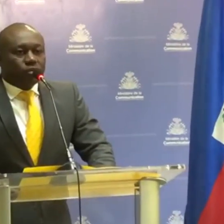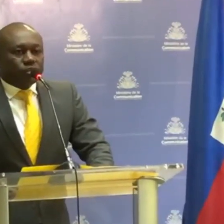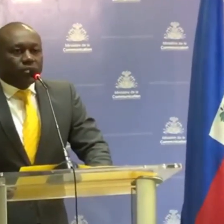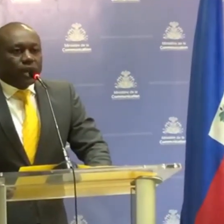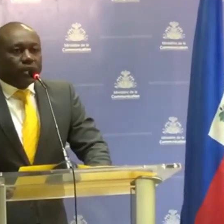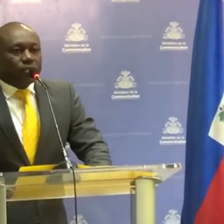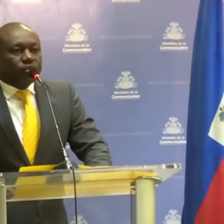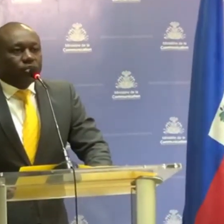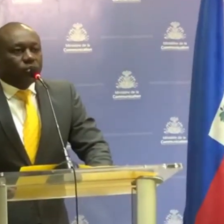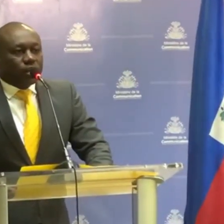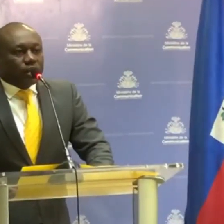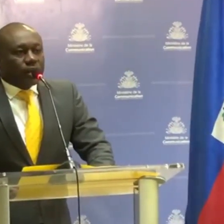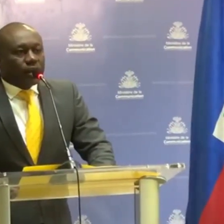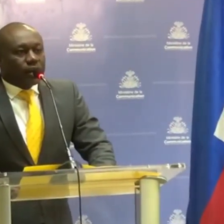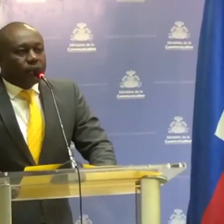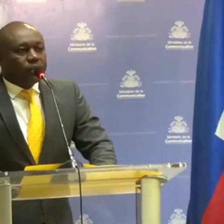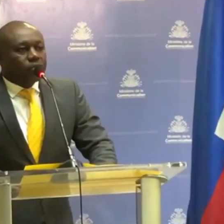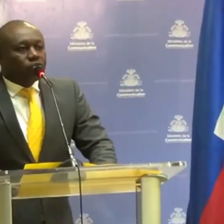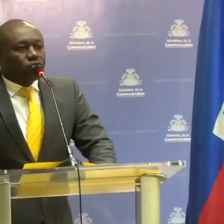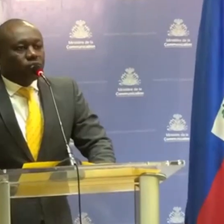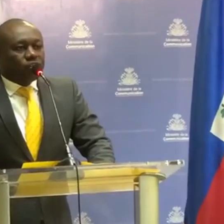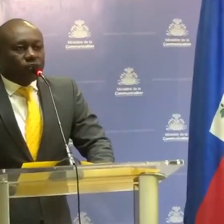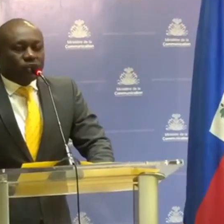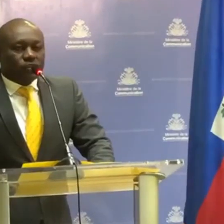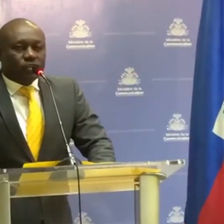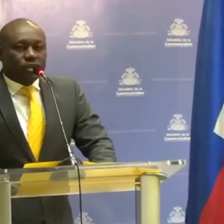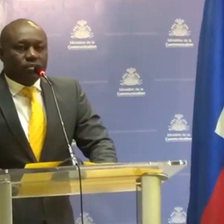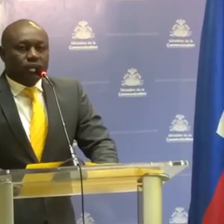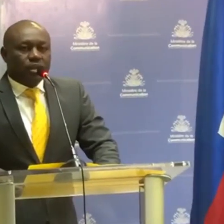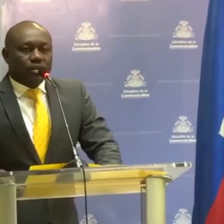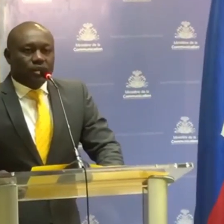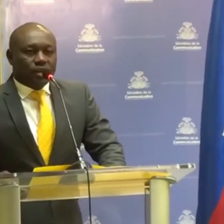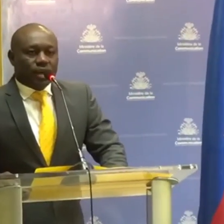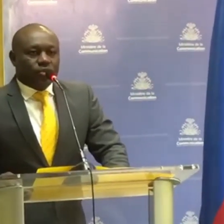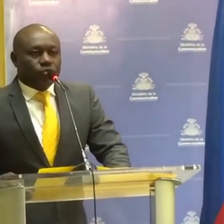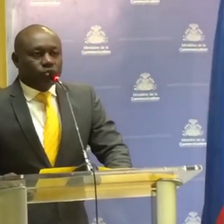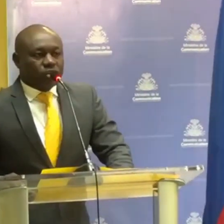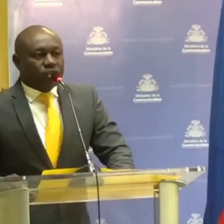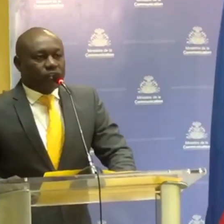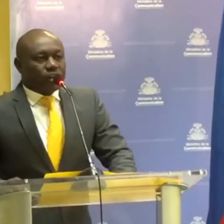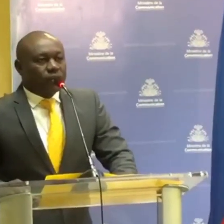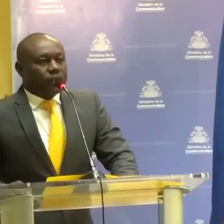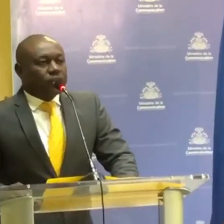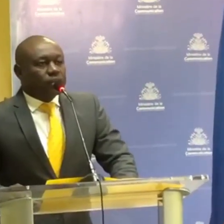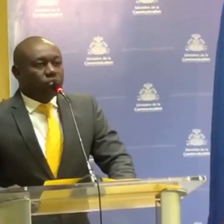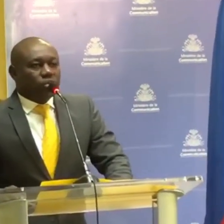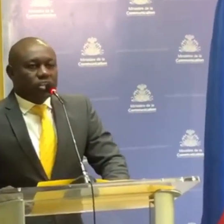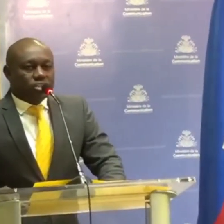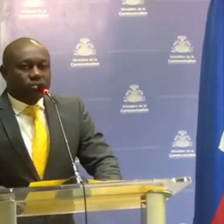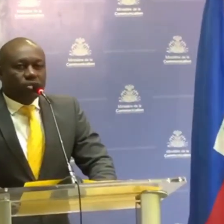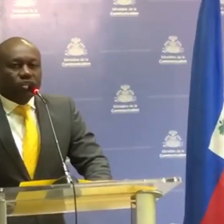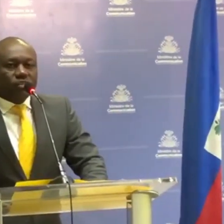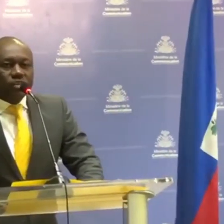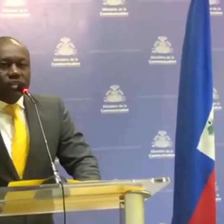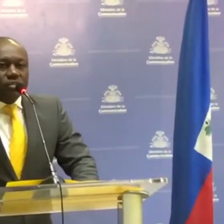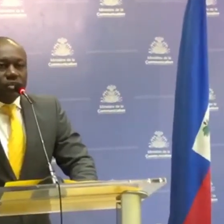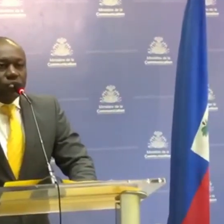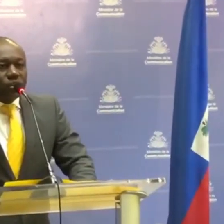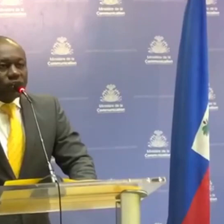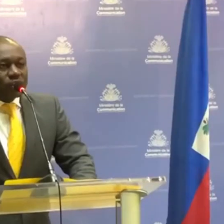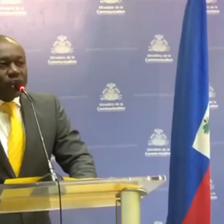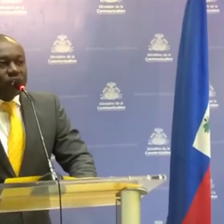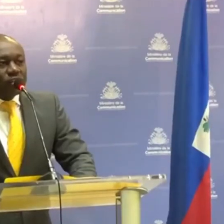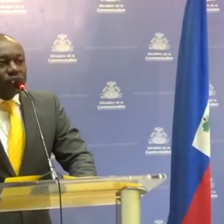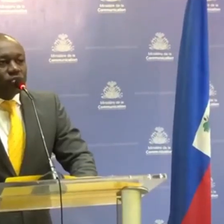de 9 débats qui a fait pour l'IALA sous divers thèmes qui liés à nouveau texte là. Tant pour régime politique, tant